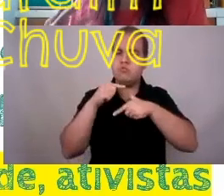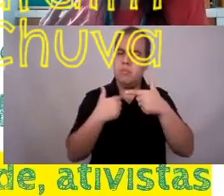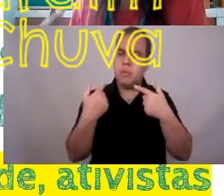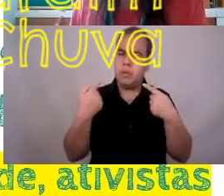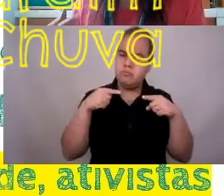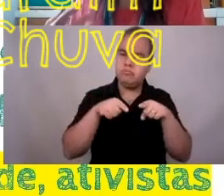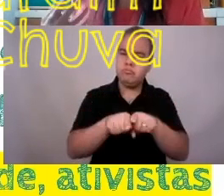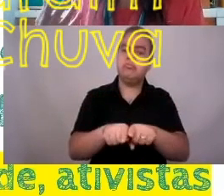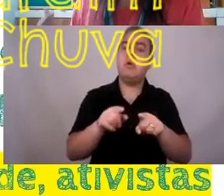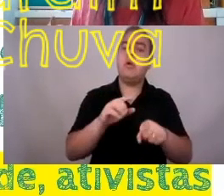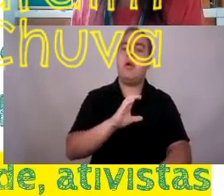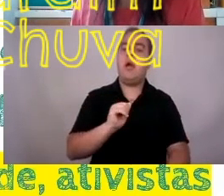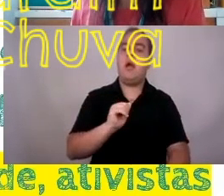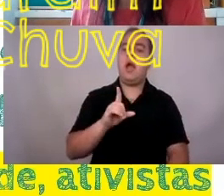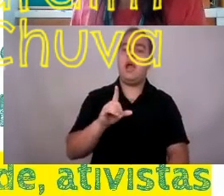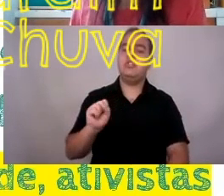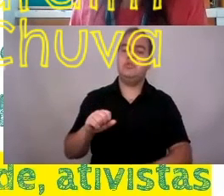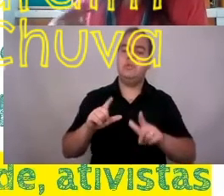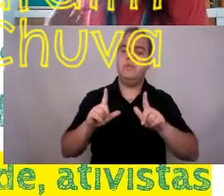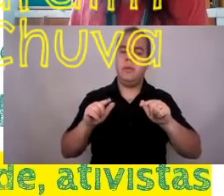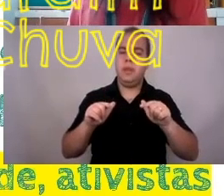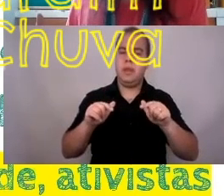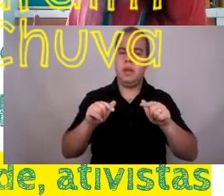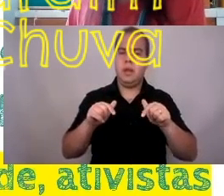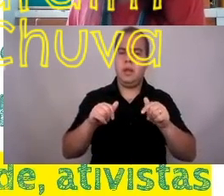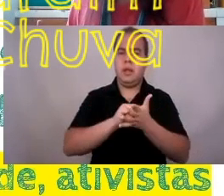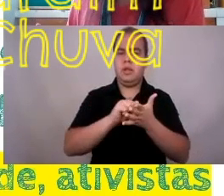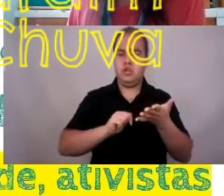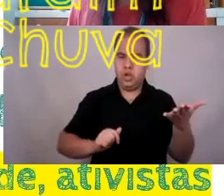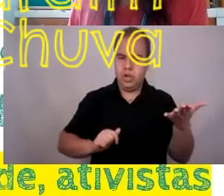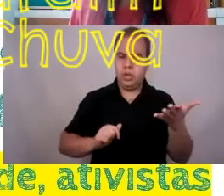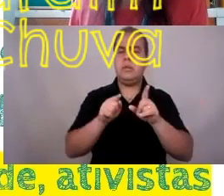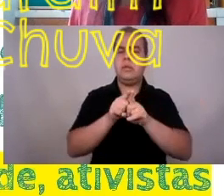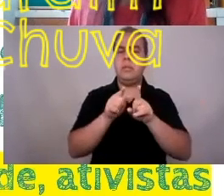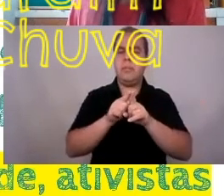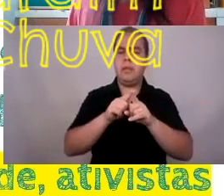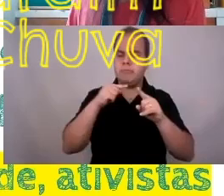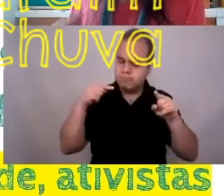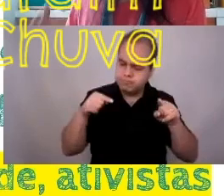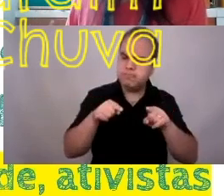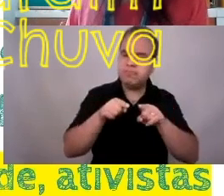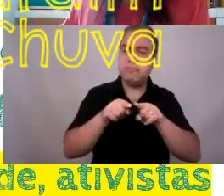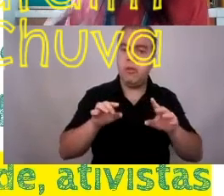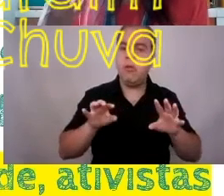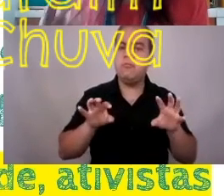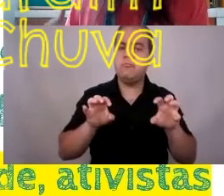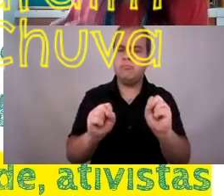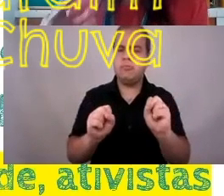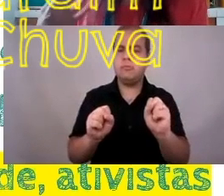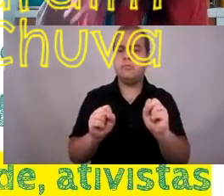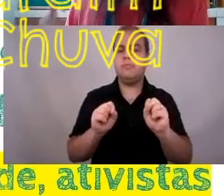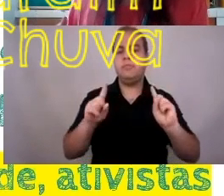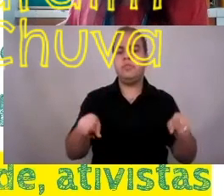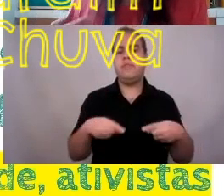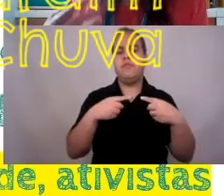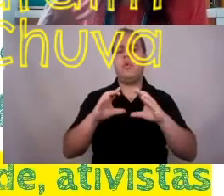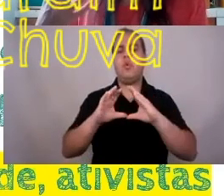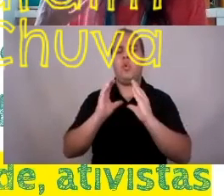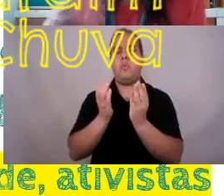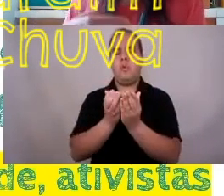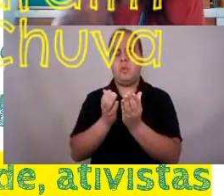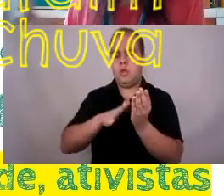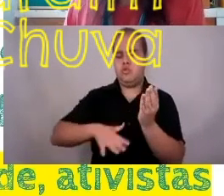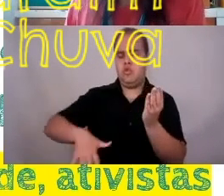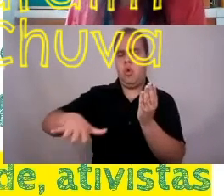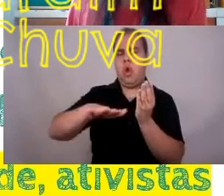Vila Mariana, Agenda, Subprefeitura, por ter abraçado o desafio, comunidade local, Horta da Saúde, Comunidade